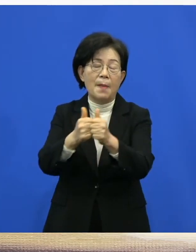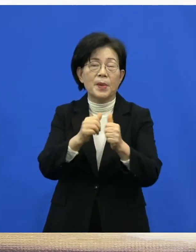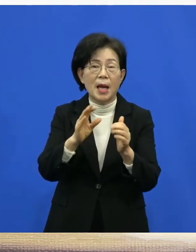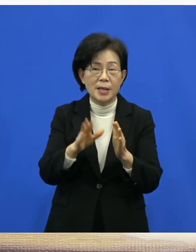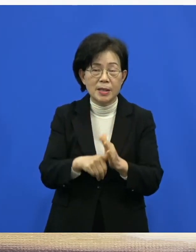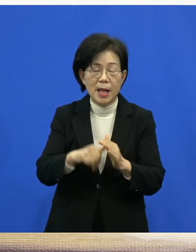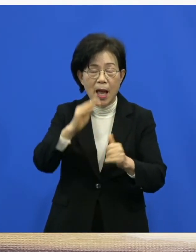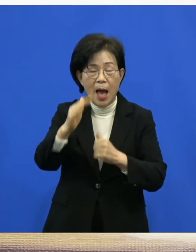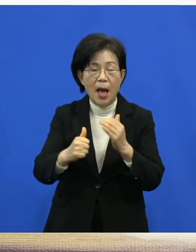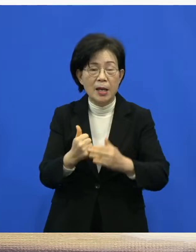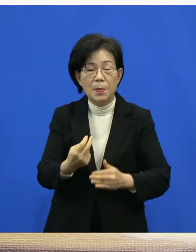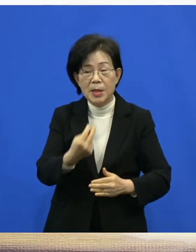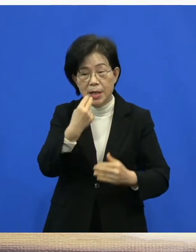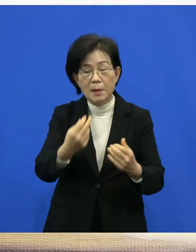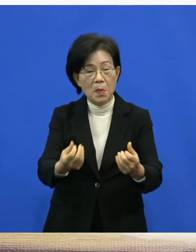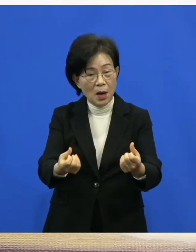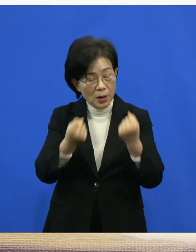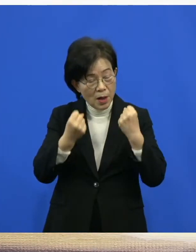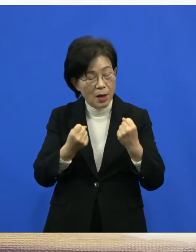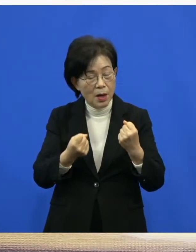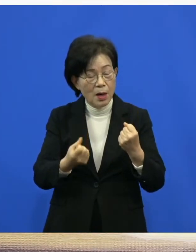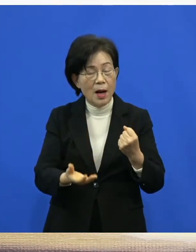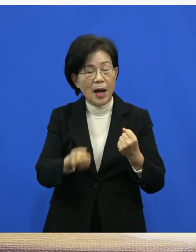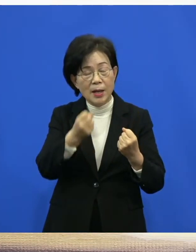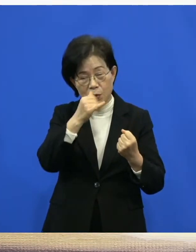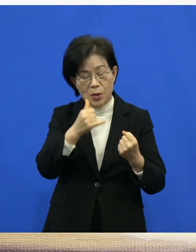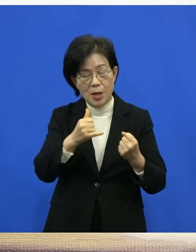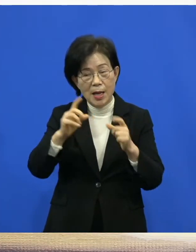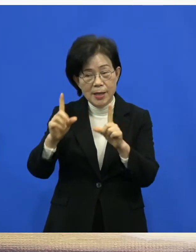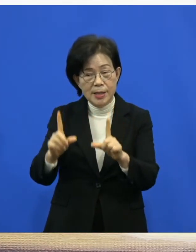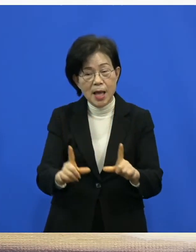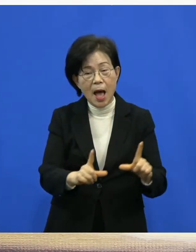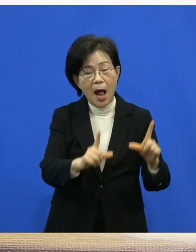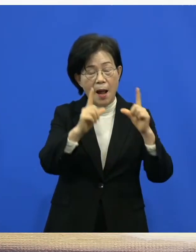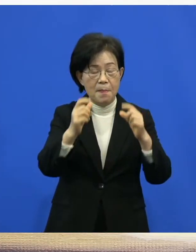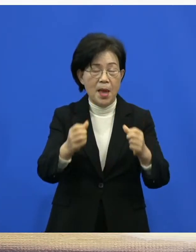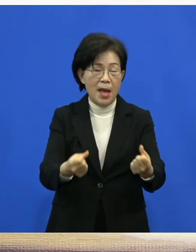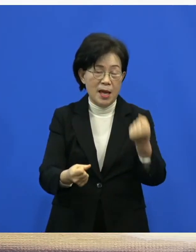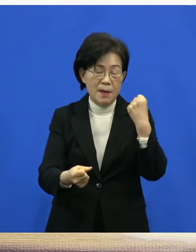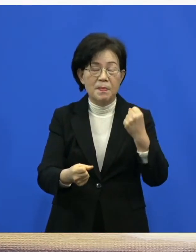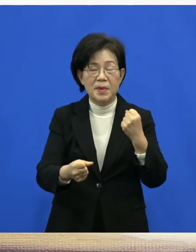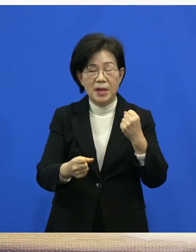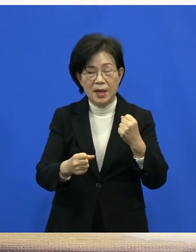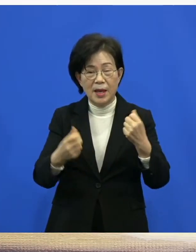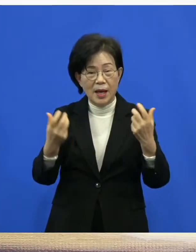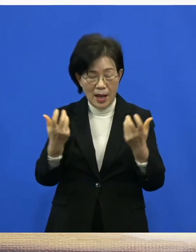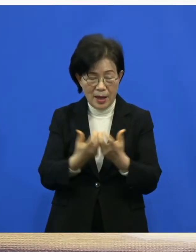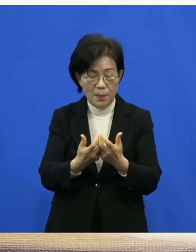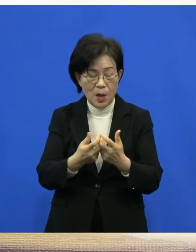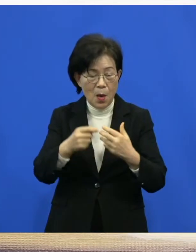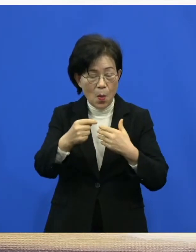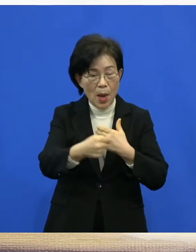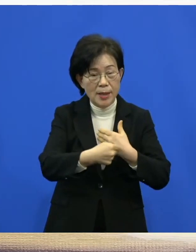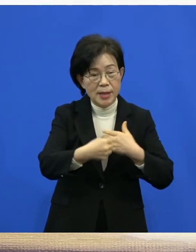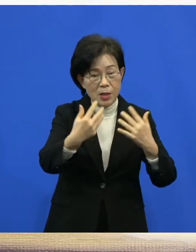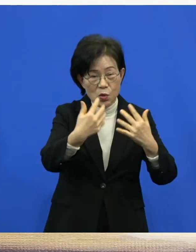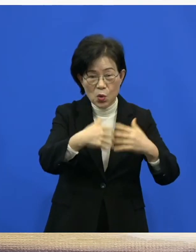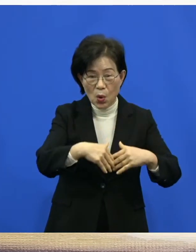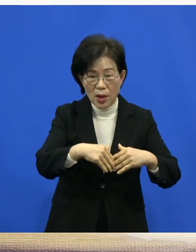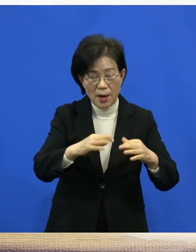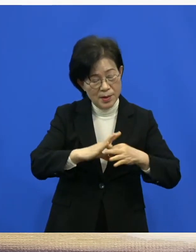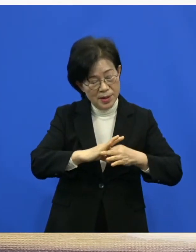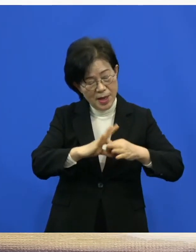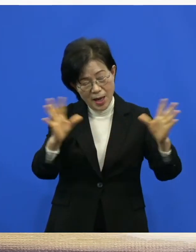하나님의 생명 자본을 내가 갖고 있는 거예요. 삶의 에너지가 넘쳐요. 외적인 조건들에 짓눌리지